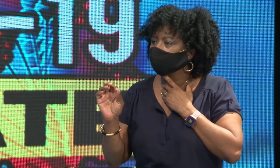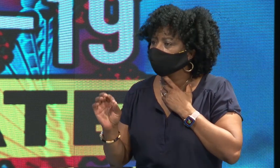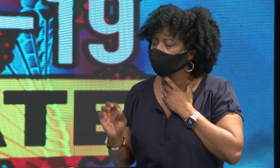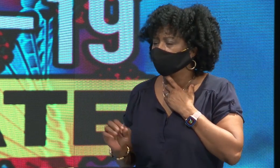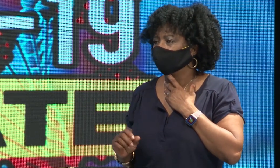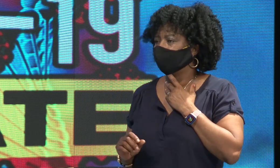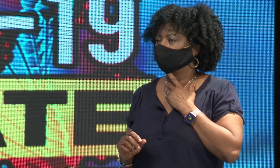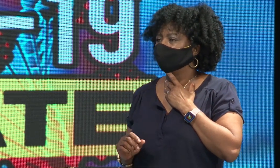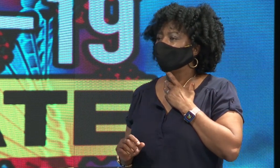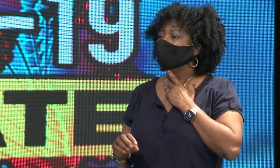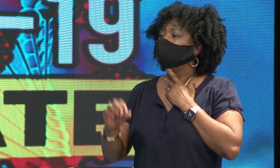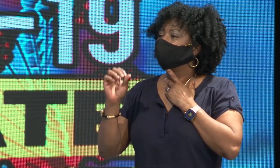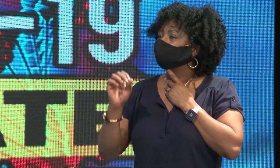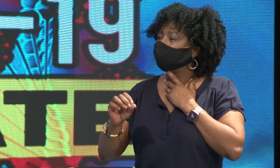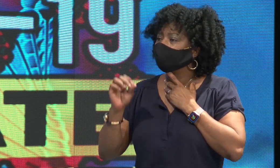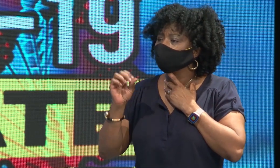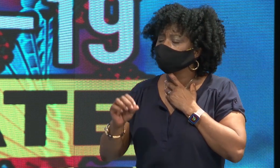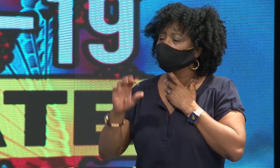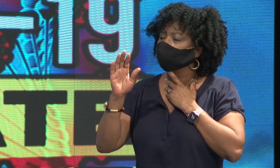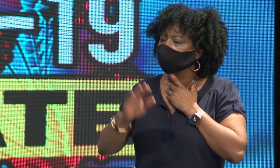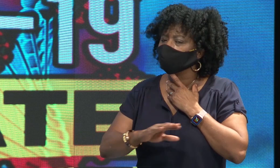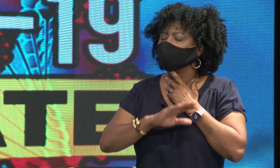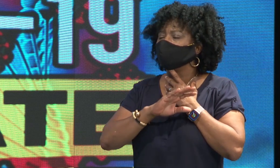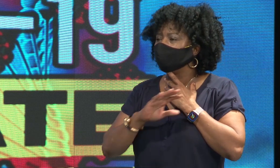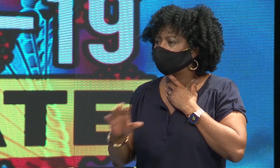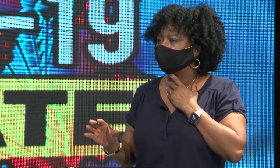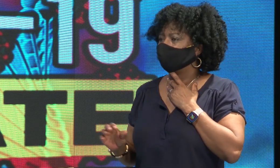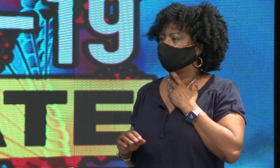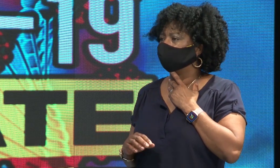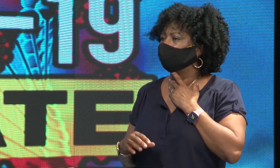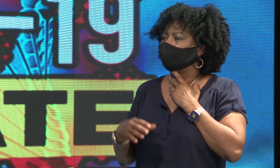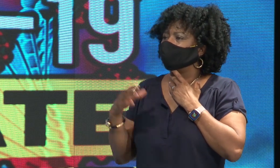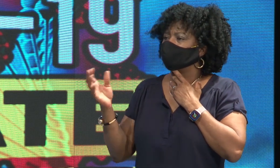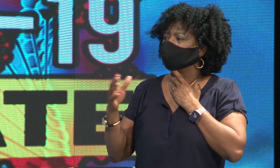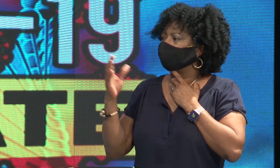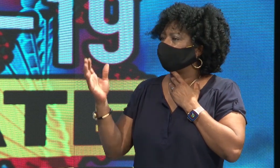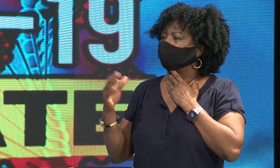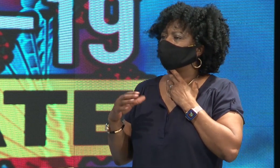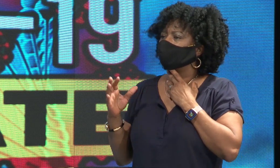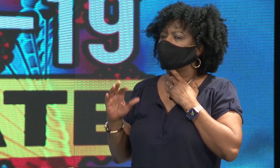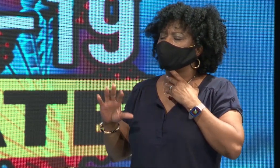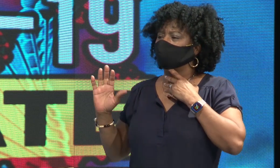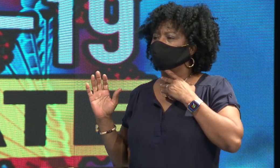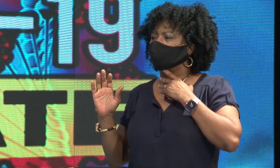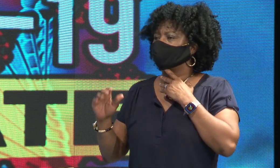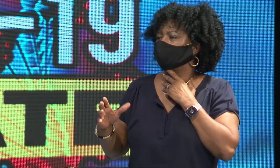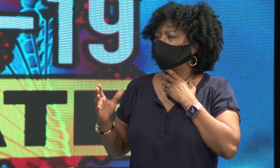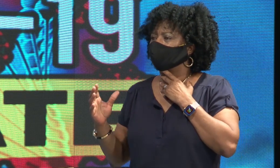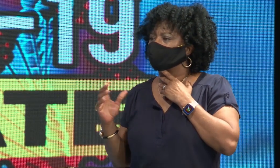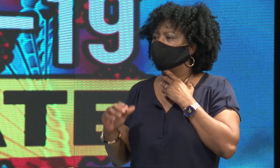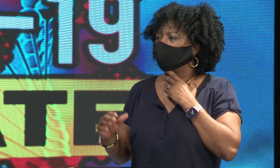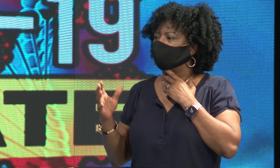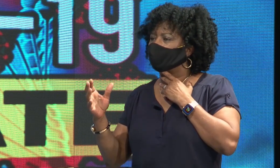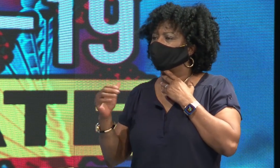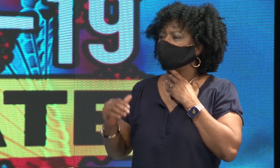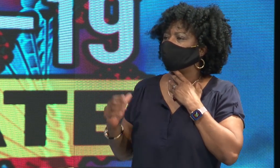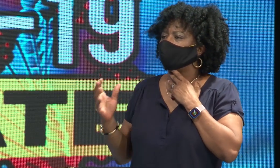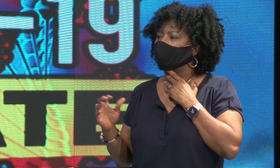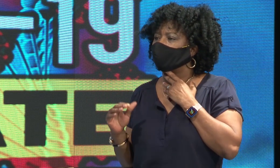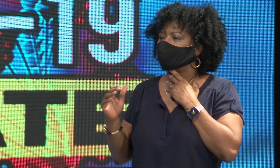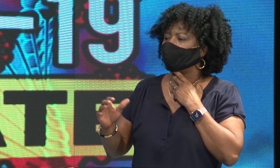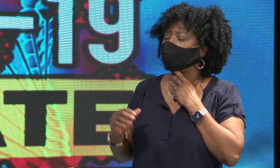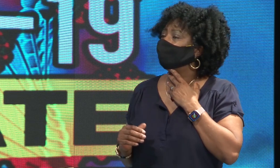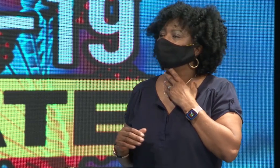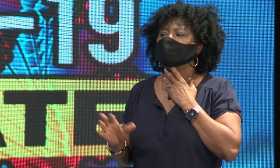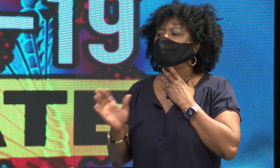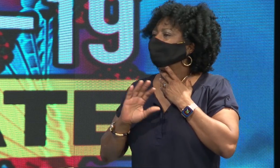Mm-hmm. Zorg dat je gezond blijft. Ja. Maar het virus tot nu toe heeft niets aangetoond dat al dat soort dingen waarvan je denkt, no, asan no fas mi, want meer drink mi